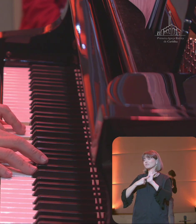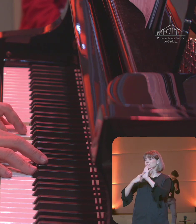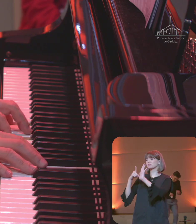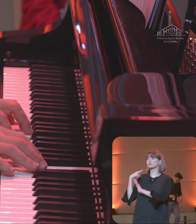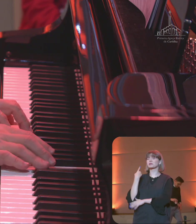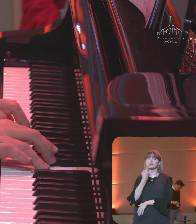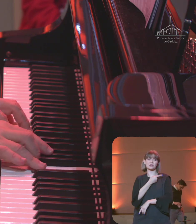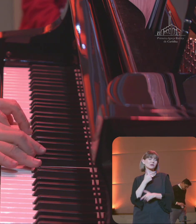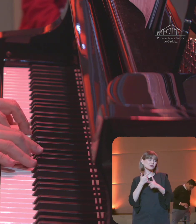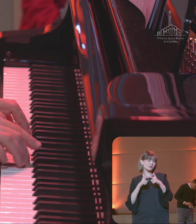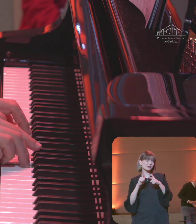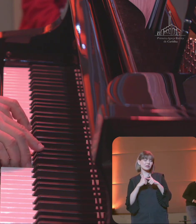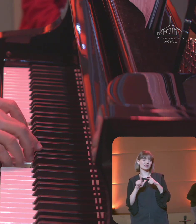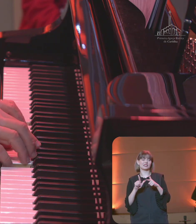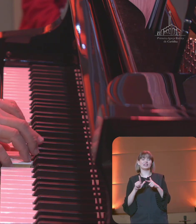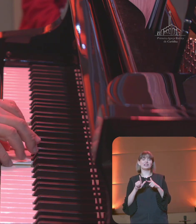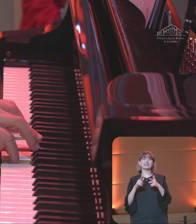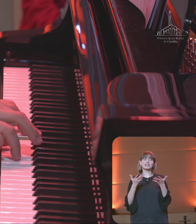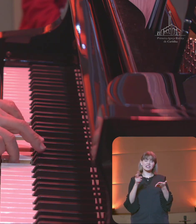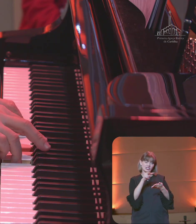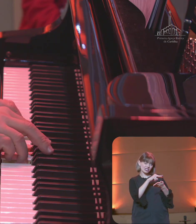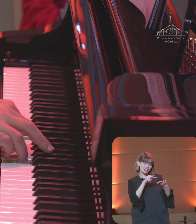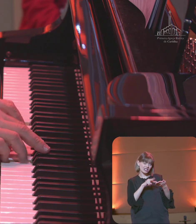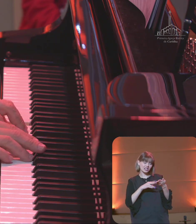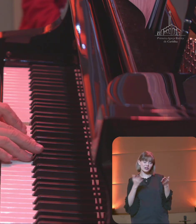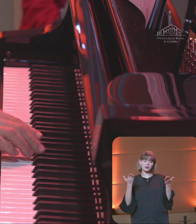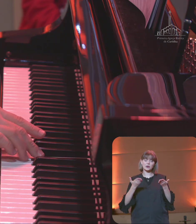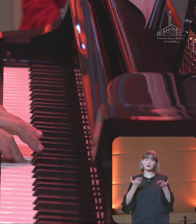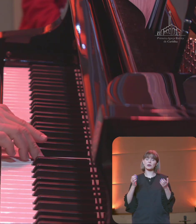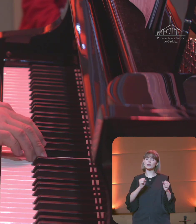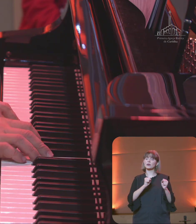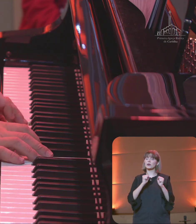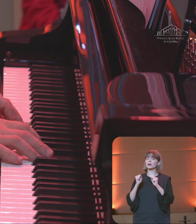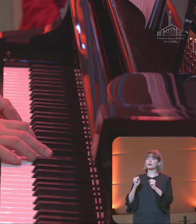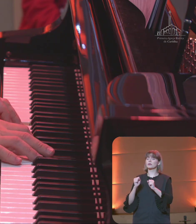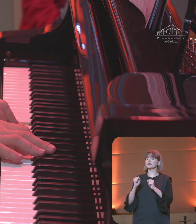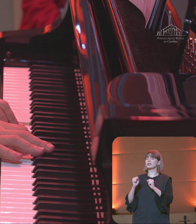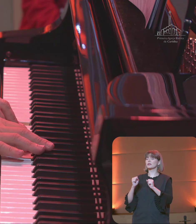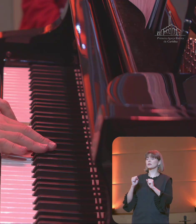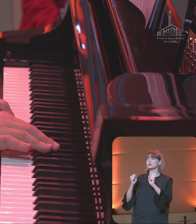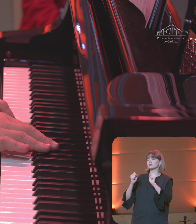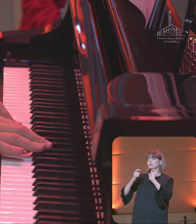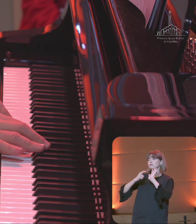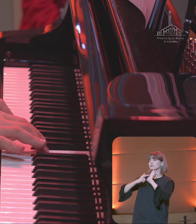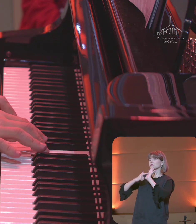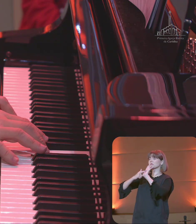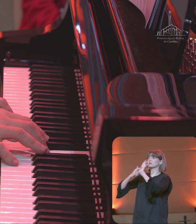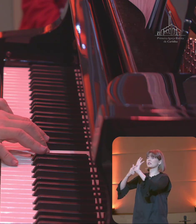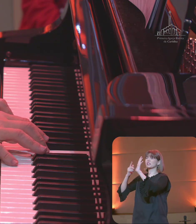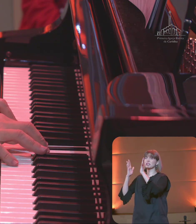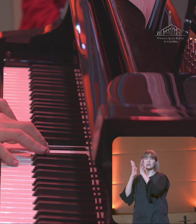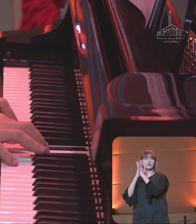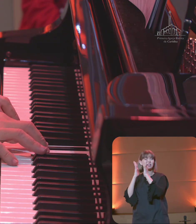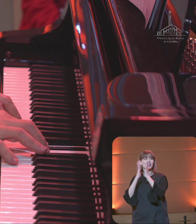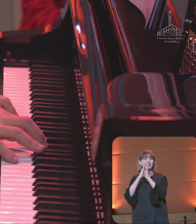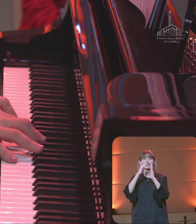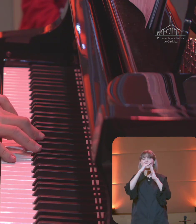como lemos esse texto aqui, nós podemos sim nos apresentar diante do Senhor, orar, Deus, em todas as